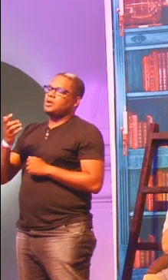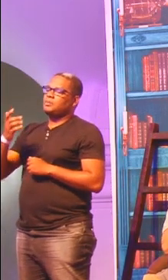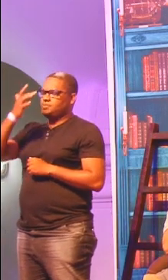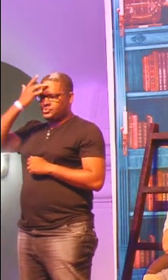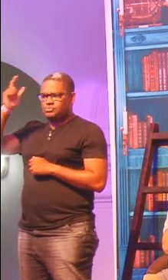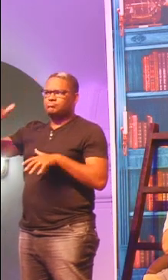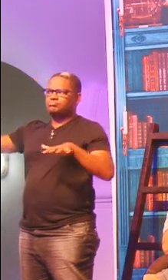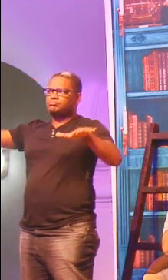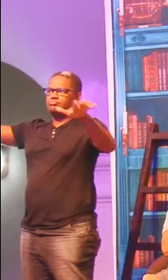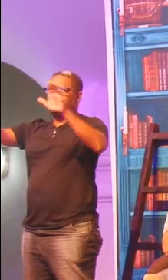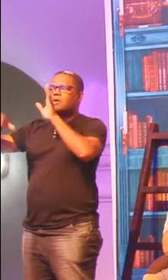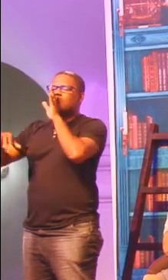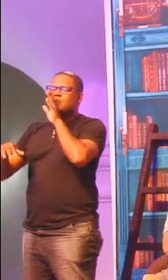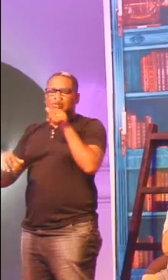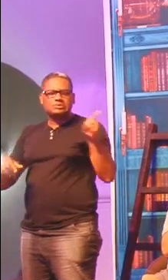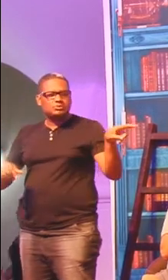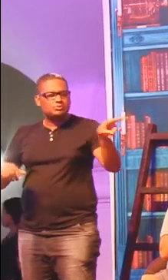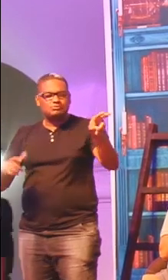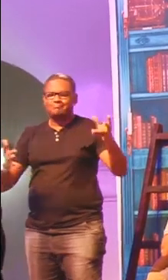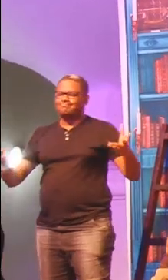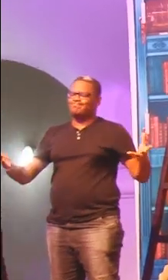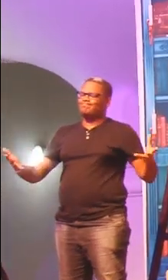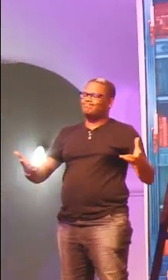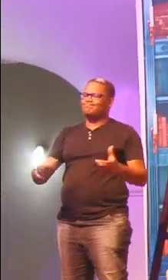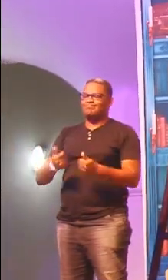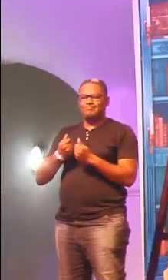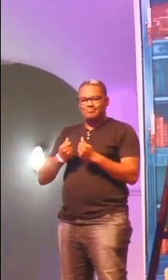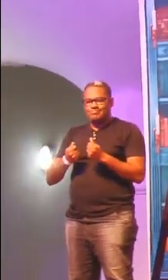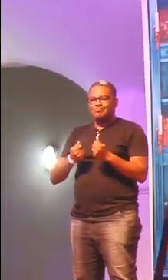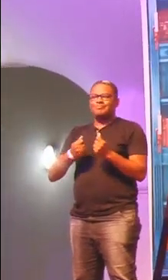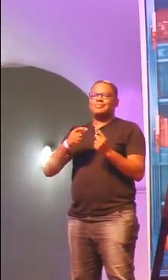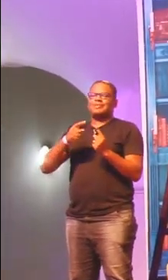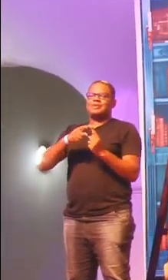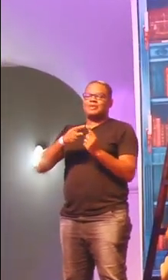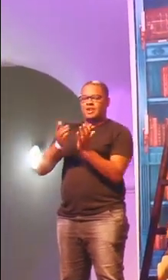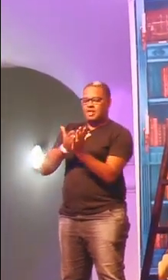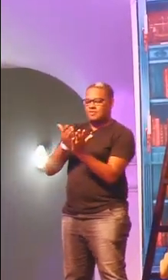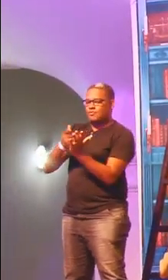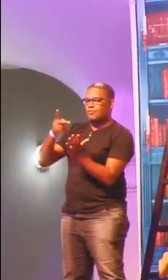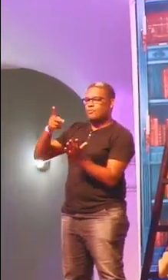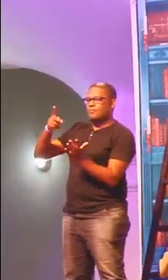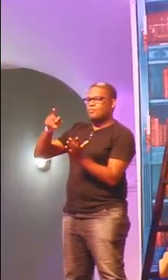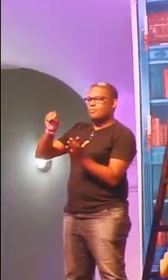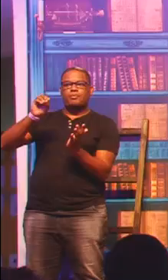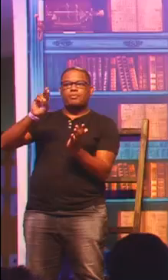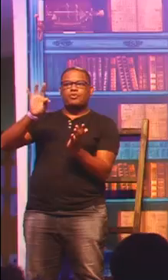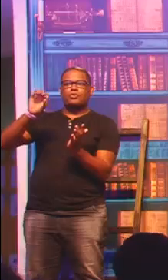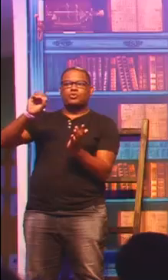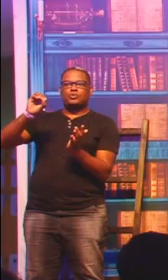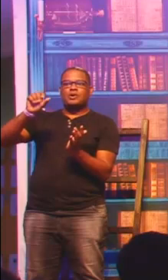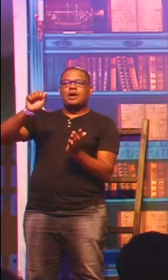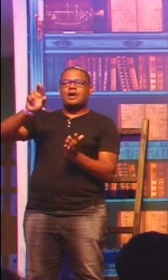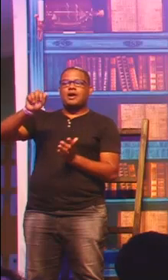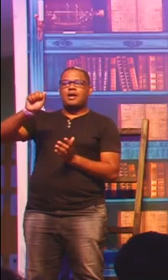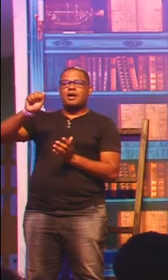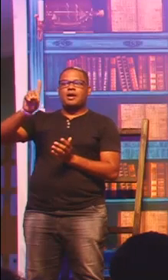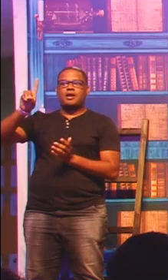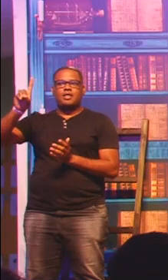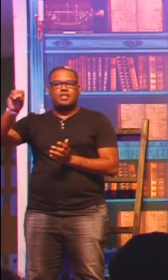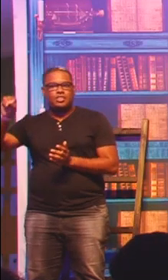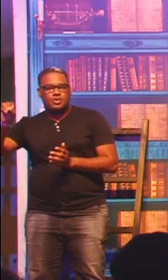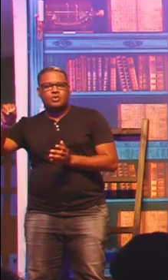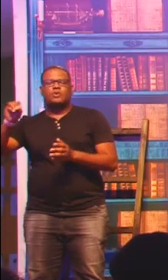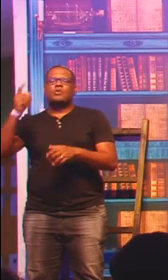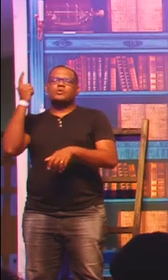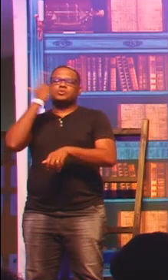pessoas conheçam essas duas maravilhas que são Torto Arado, esse livro que recebeu um dos